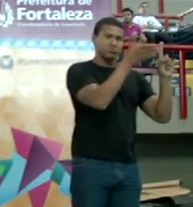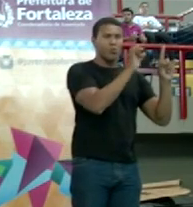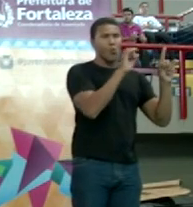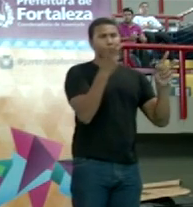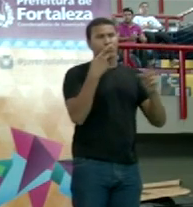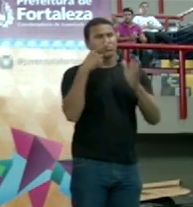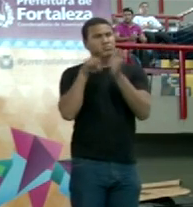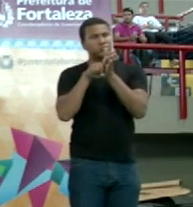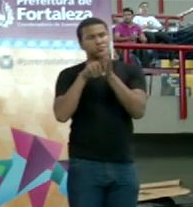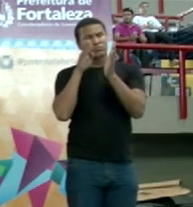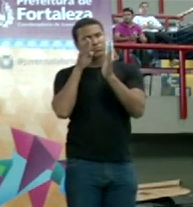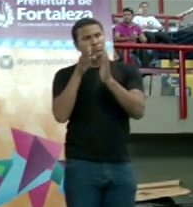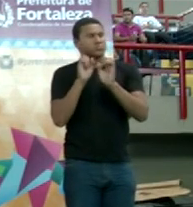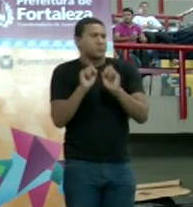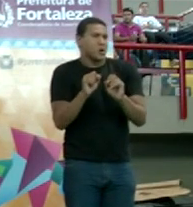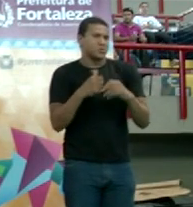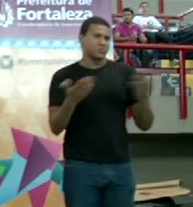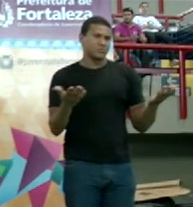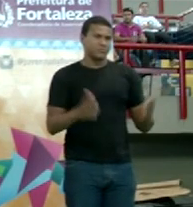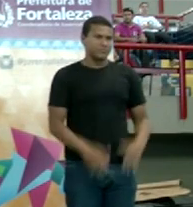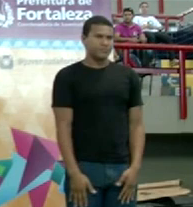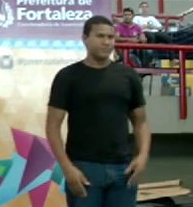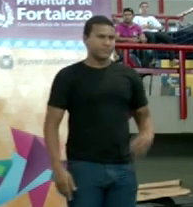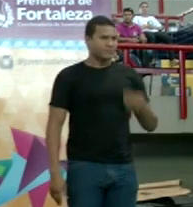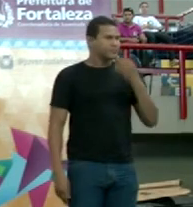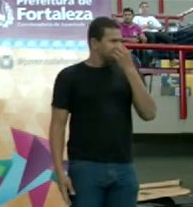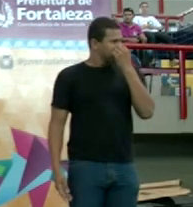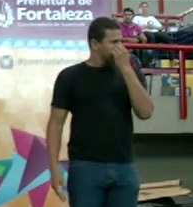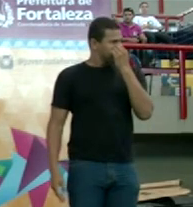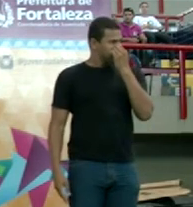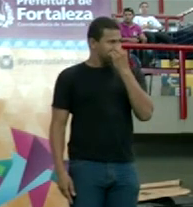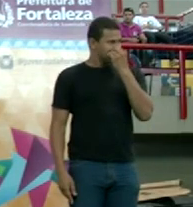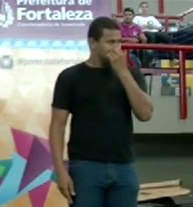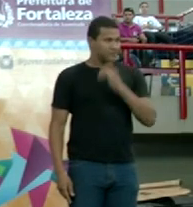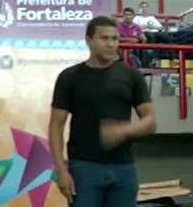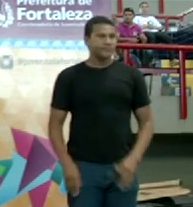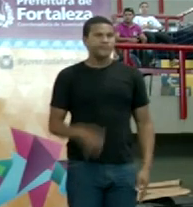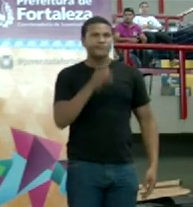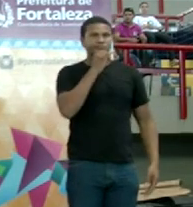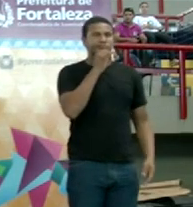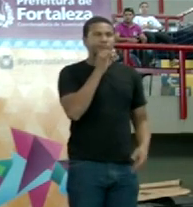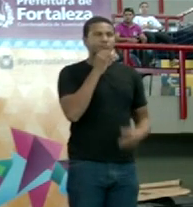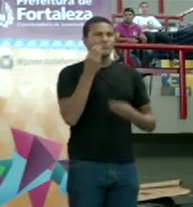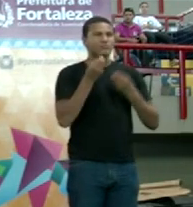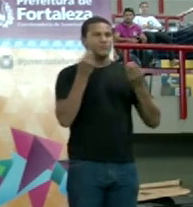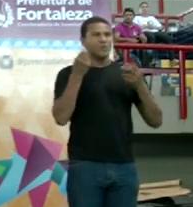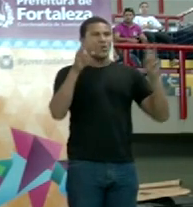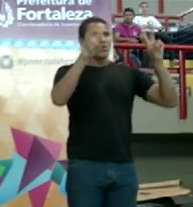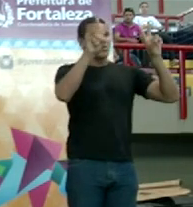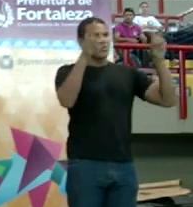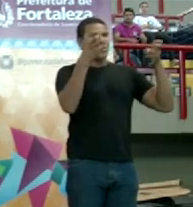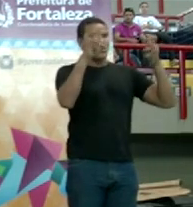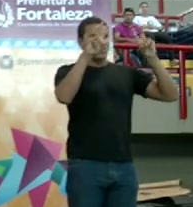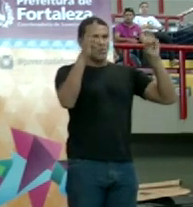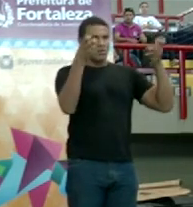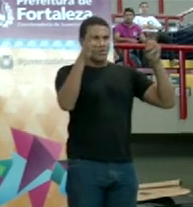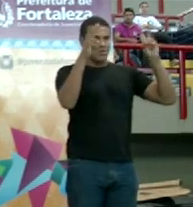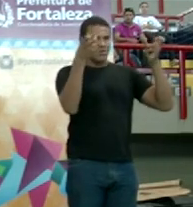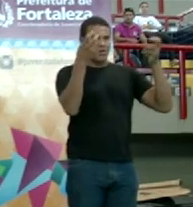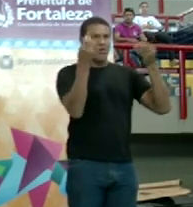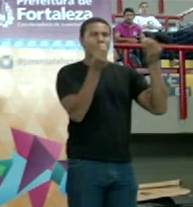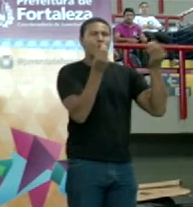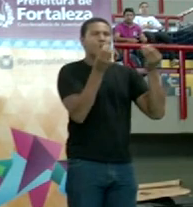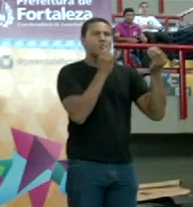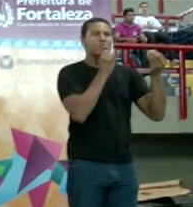colocar aspas em uma palavra para identificar a ironia? O contexto explica.